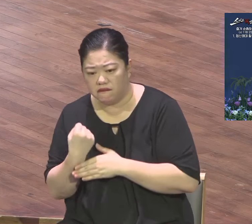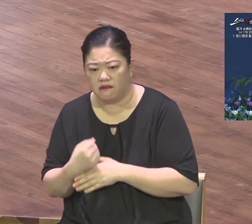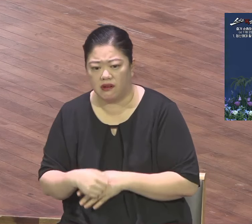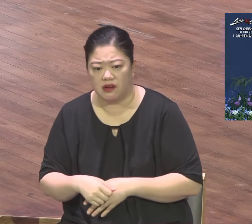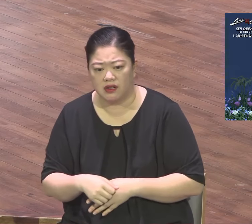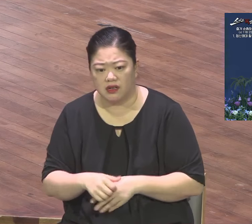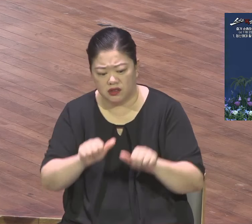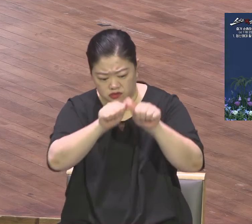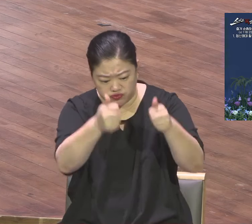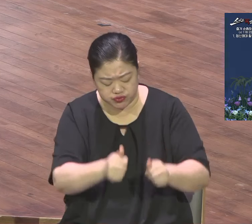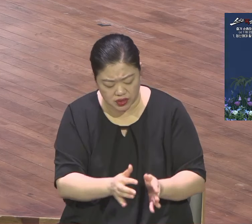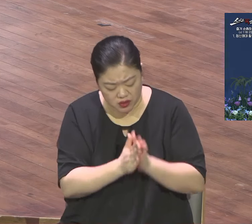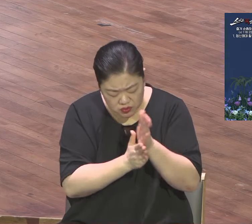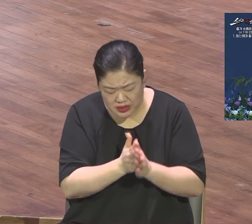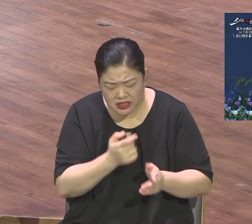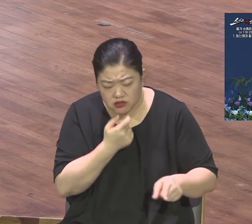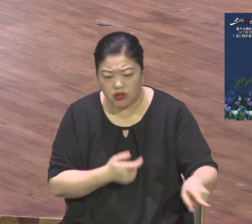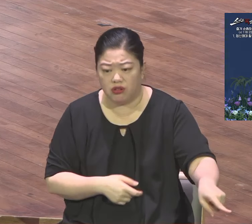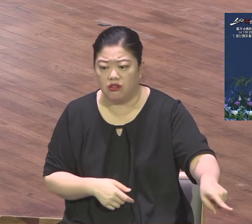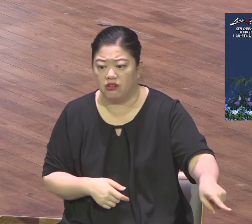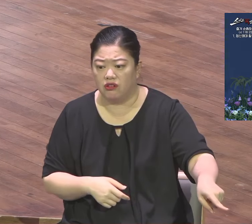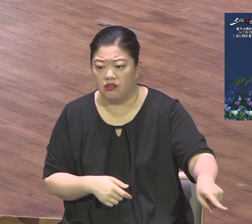막히지.